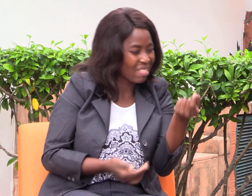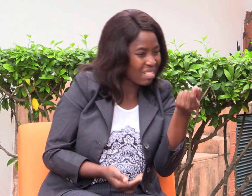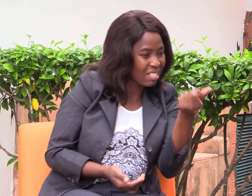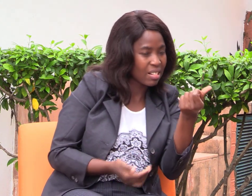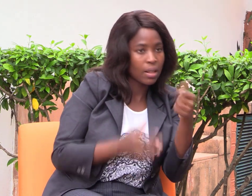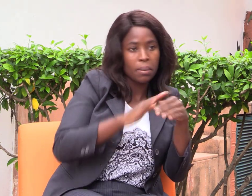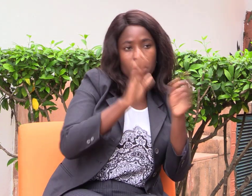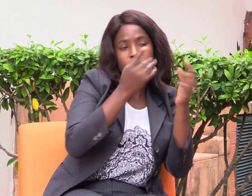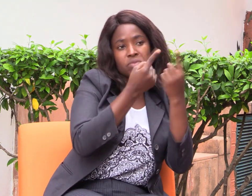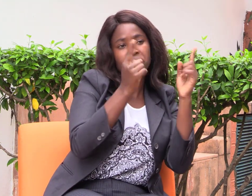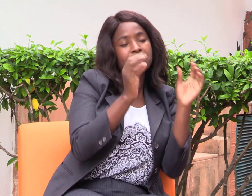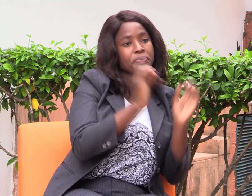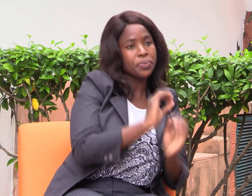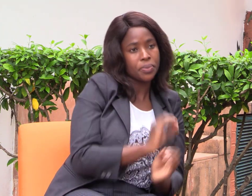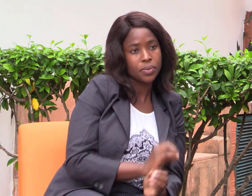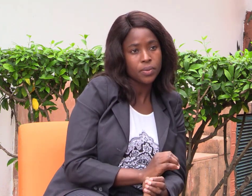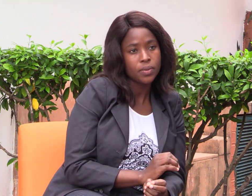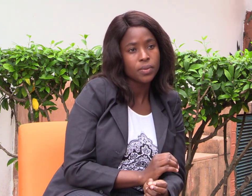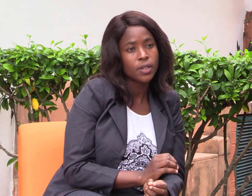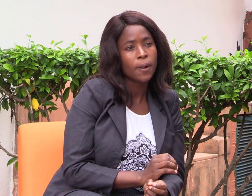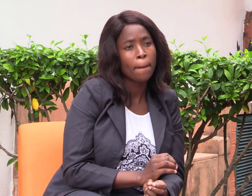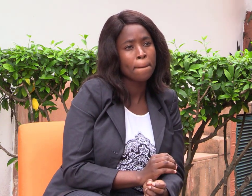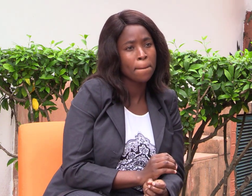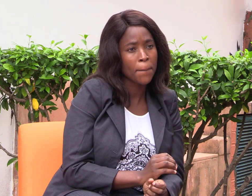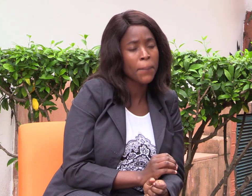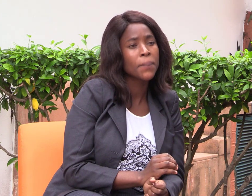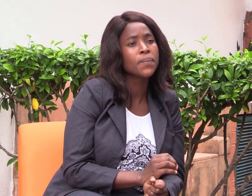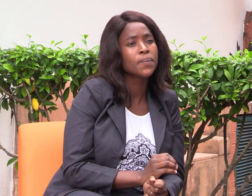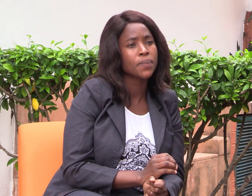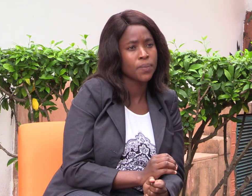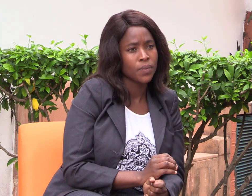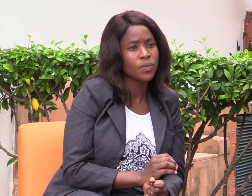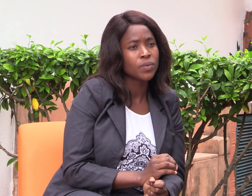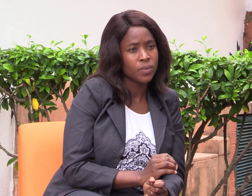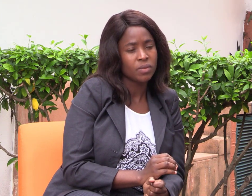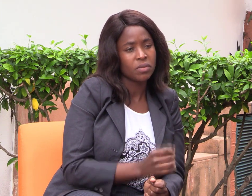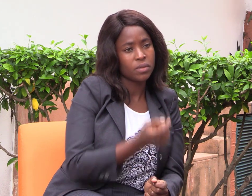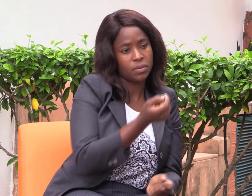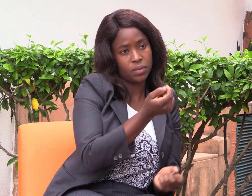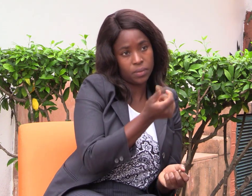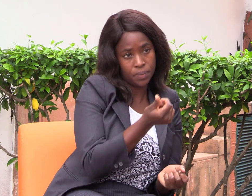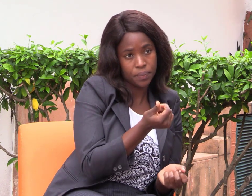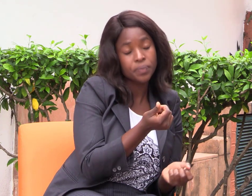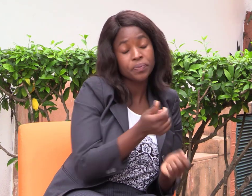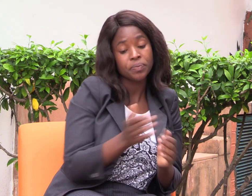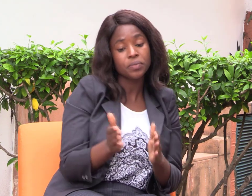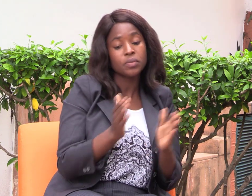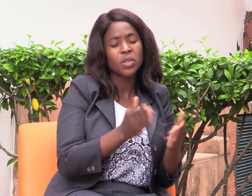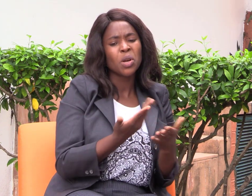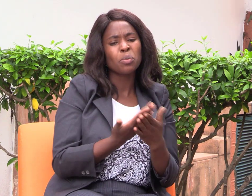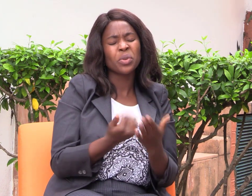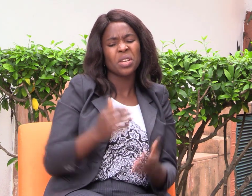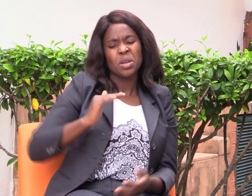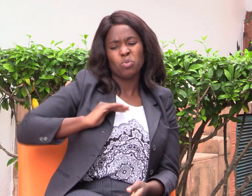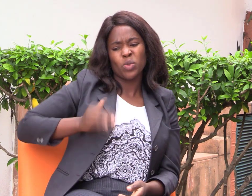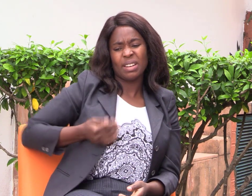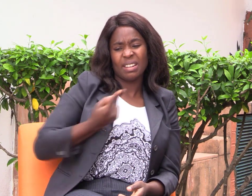havia mais mulheres a frequentar, aliás, mais homens a frequentar o ensino superior e com um número reduzido de mulheres a frequentar o